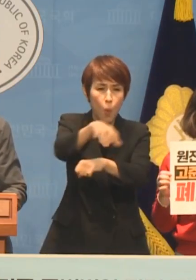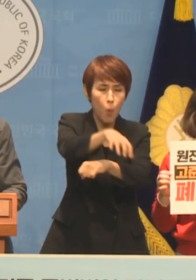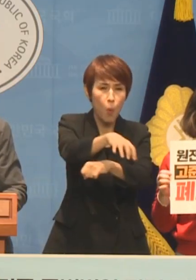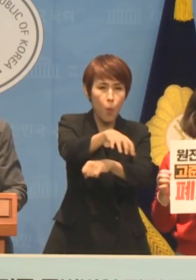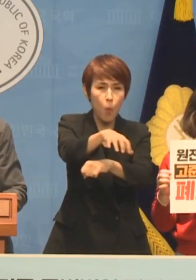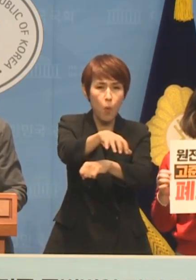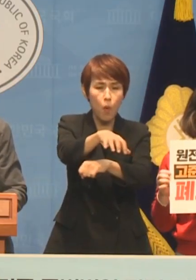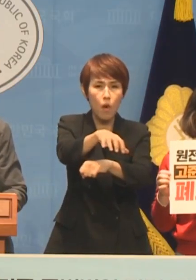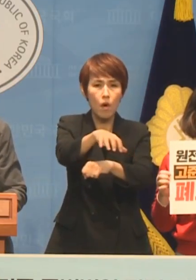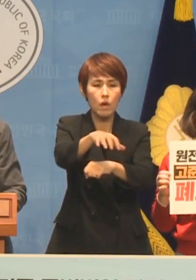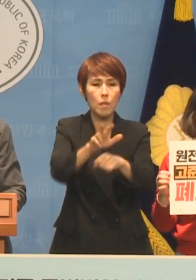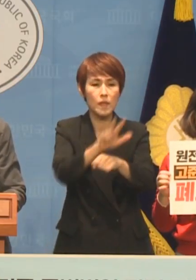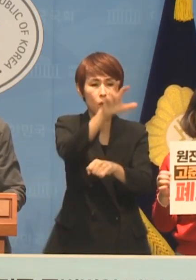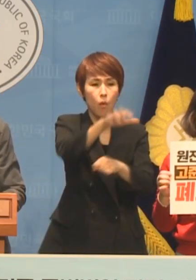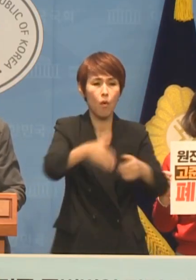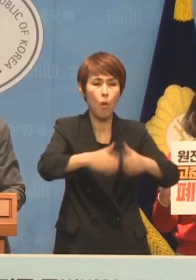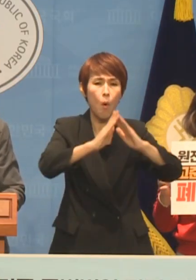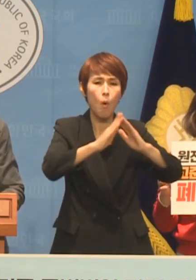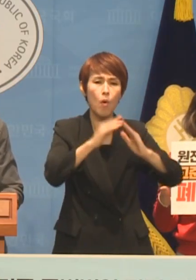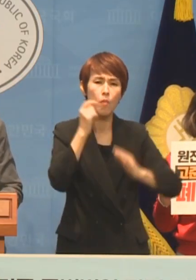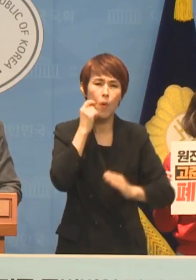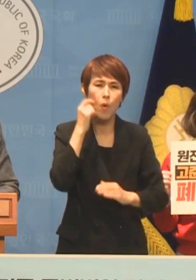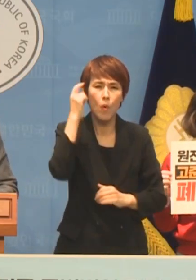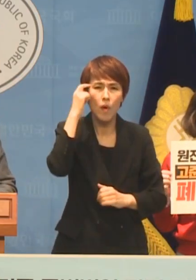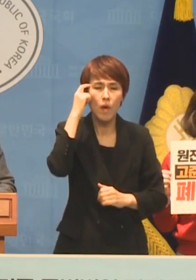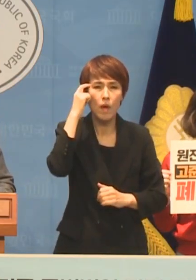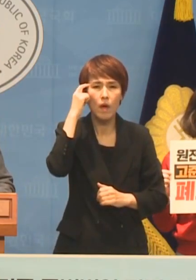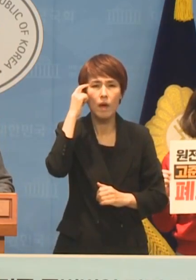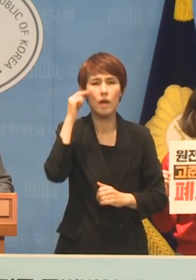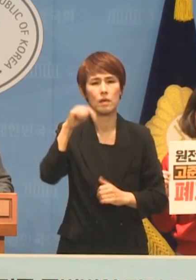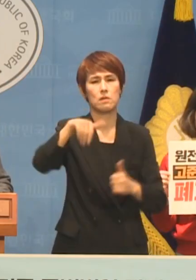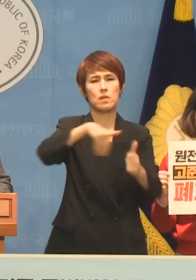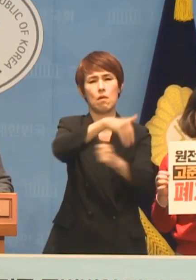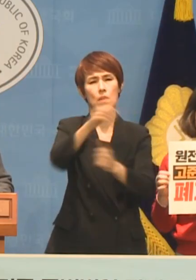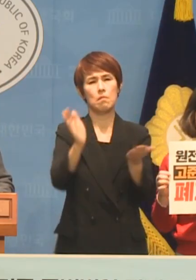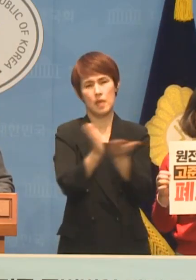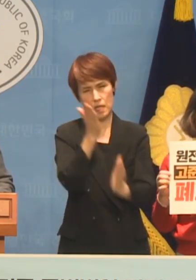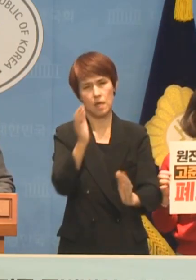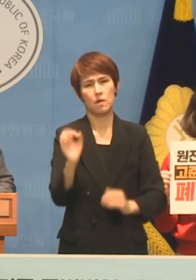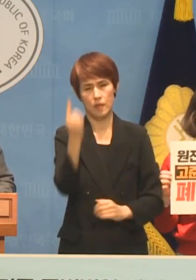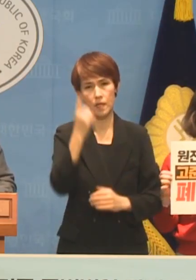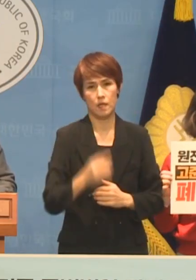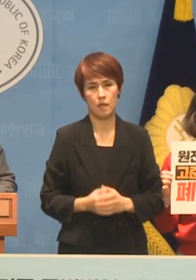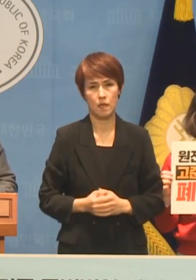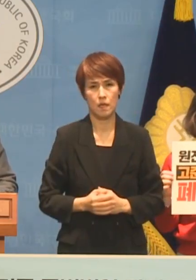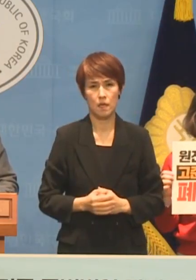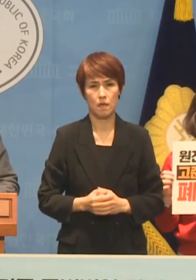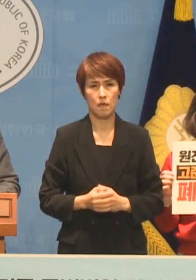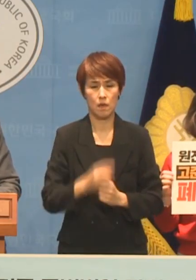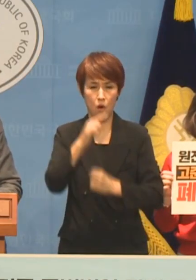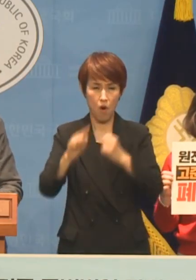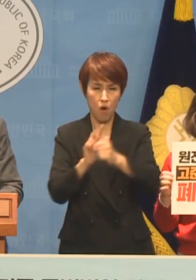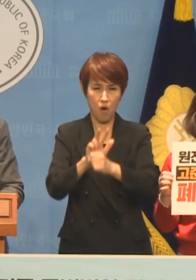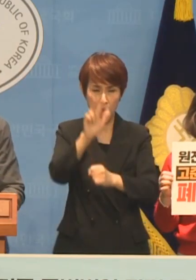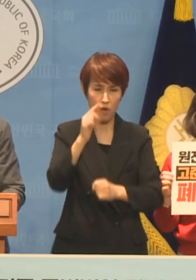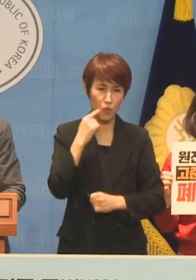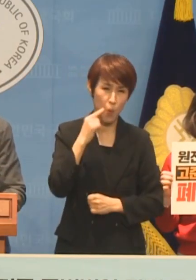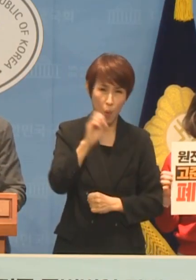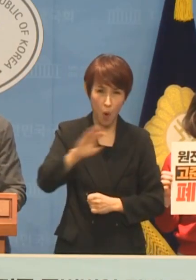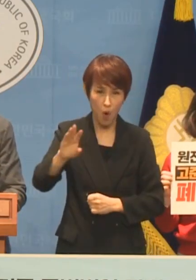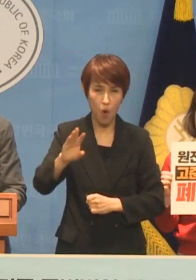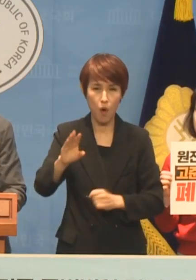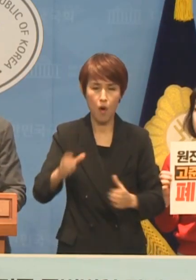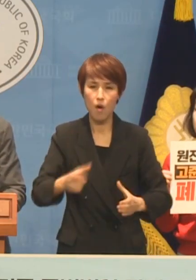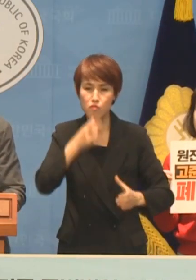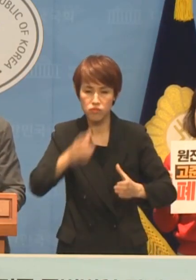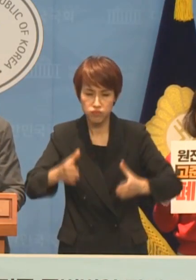핵발전소 지역에 추가로 못 지었을까요? 그것은 정상적인 상황이 아니기 때문입니다. 이 고준위 핵 폐기물은 1차적으로 수조 속에 있는 것이